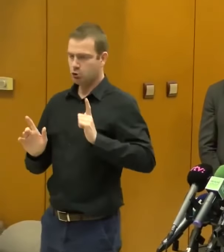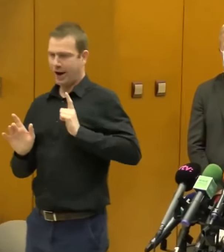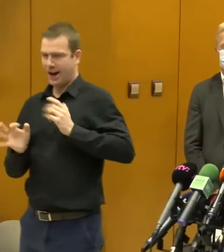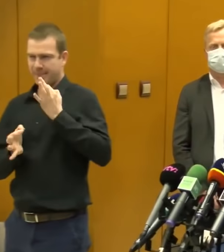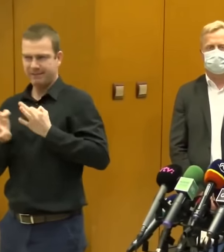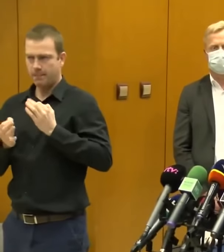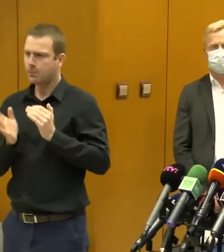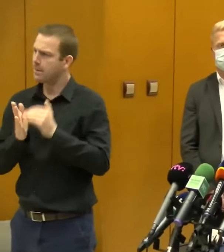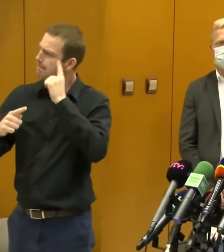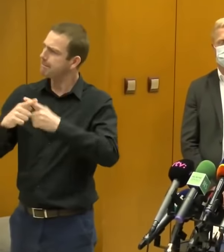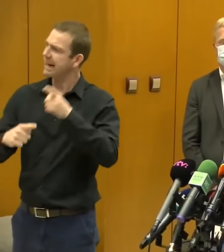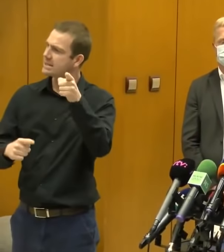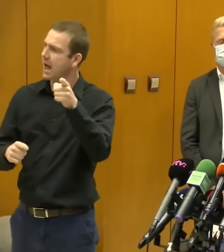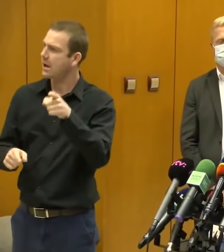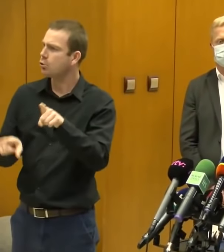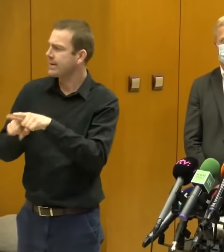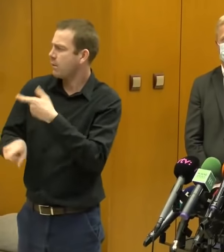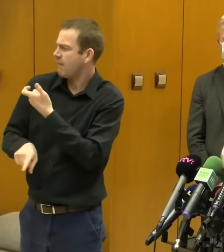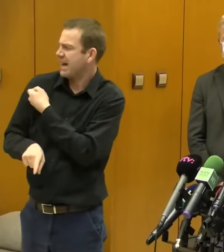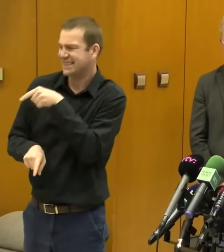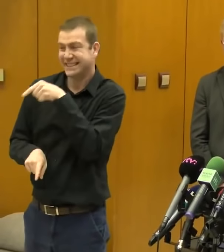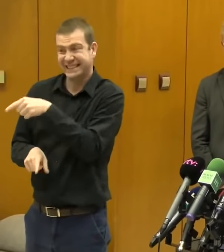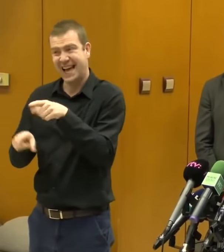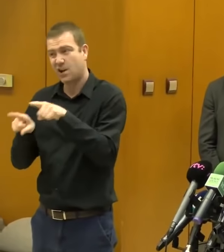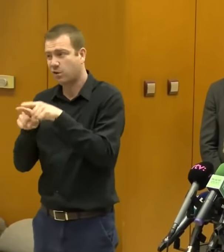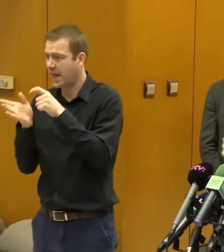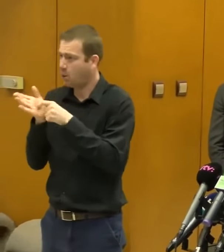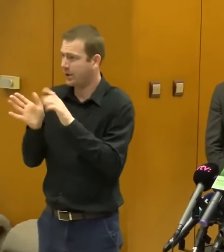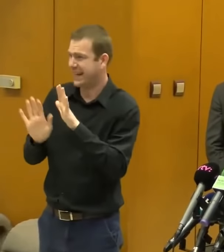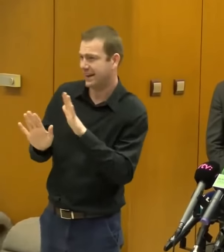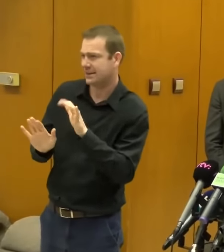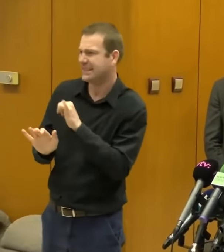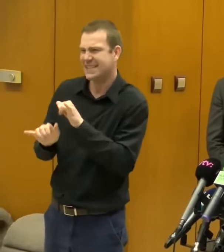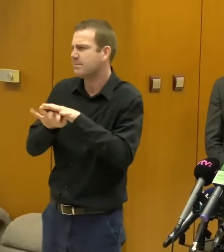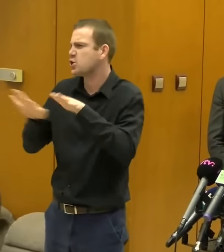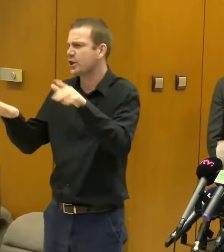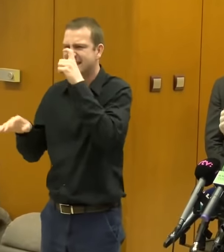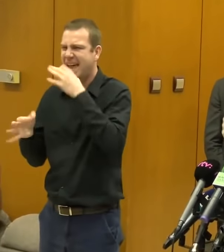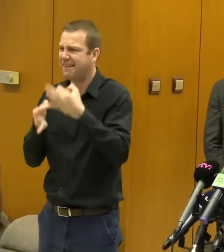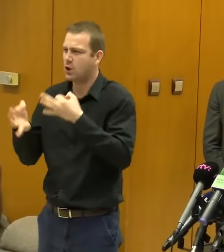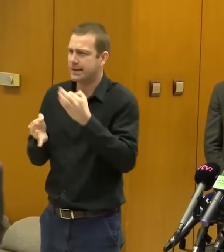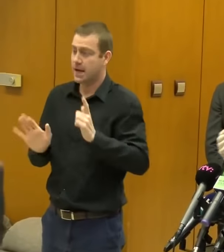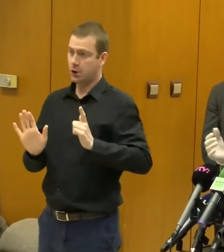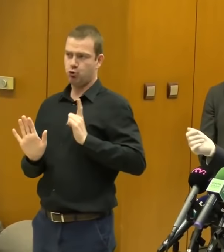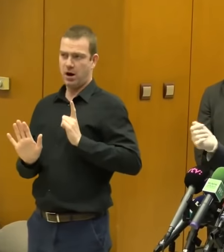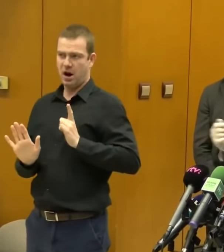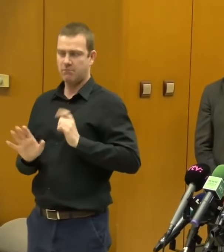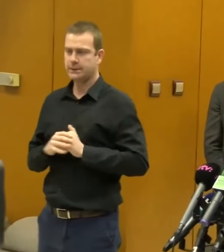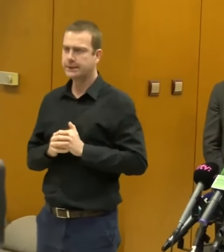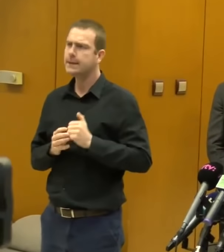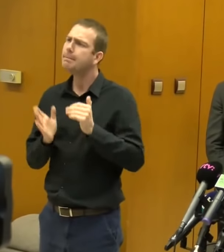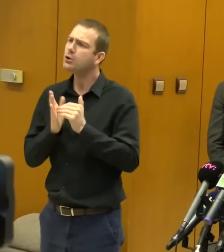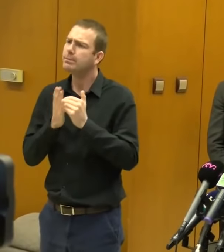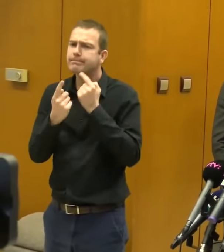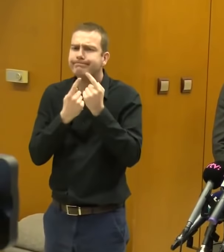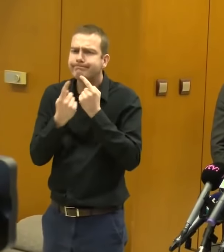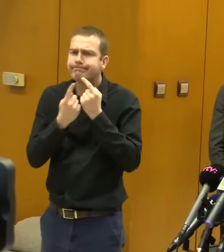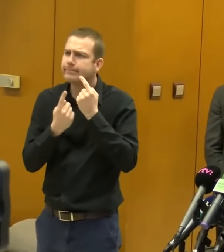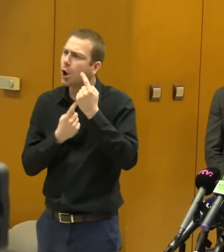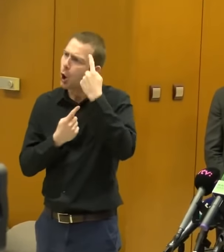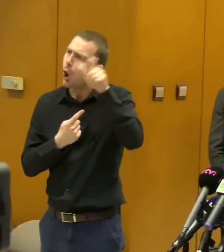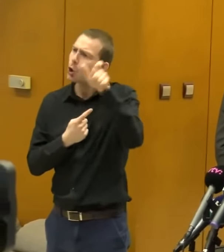ako s vakcínou, je to nová situácia a zatiaľ by sme nešírili tieto informácie. My sa poradíme,